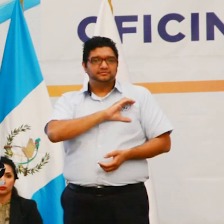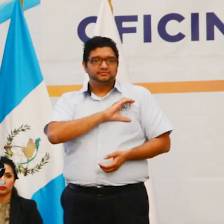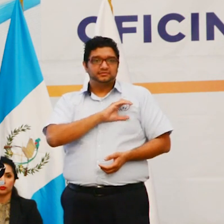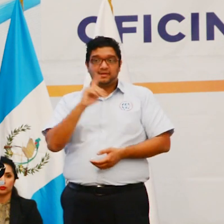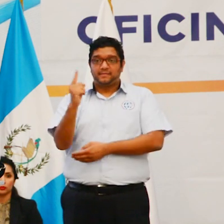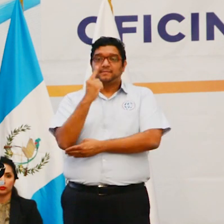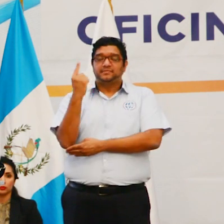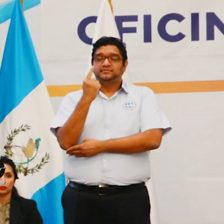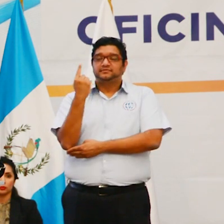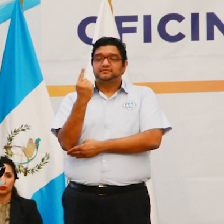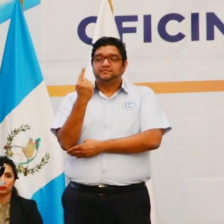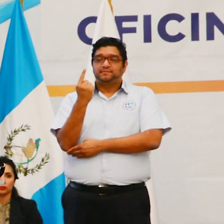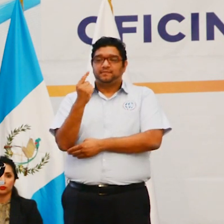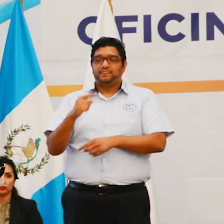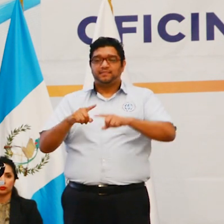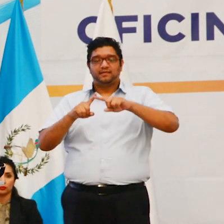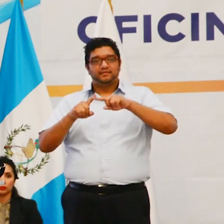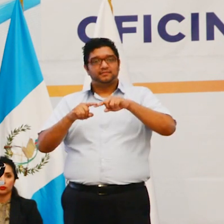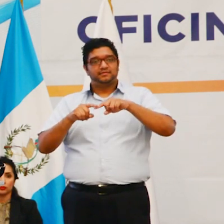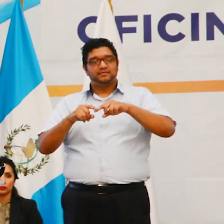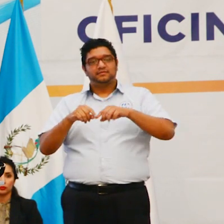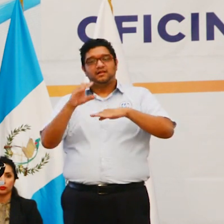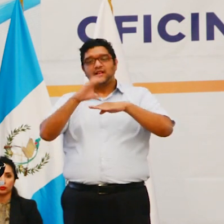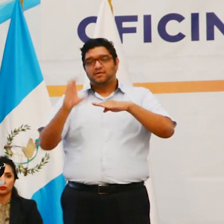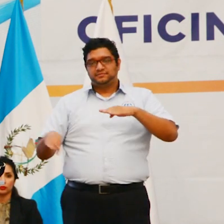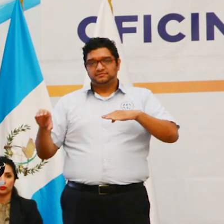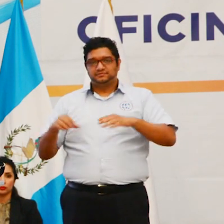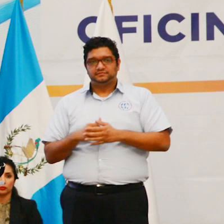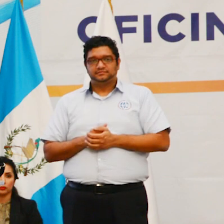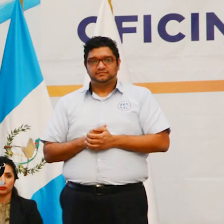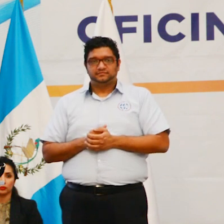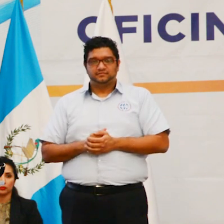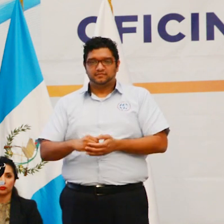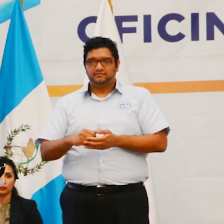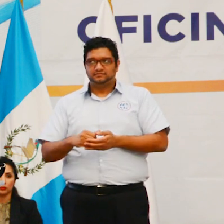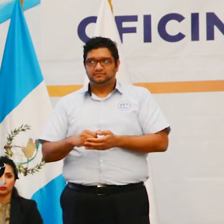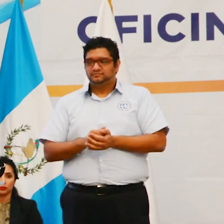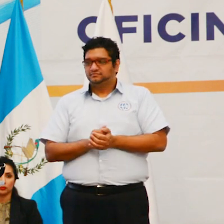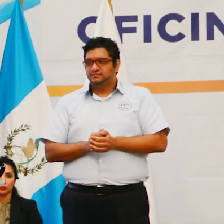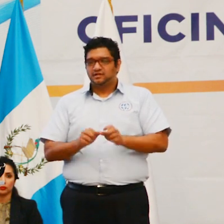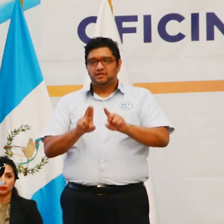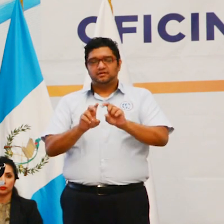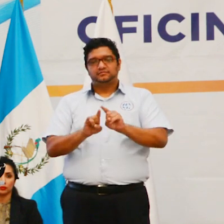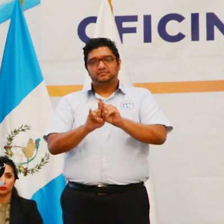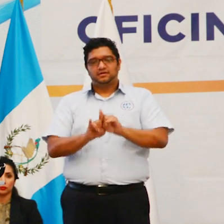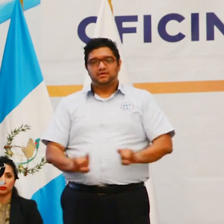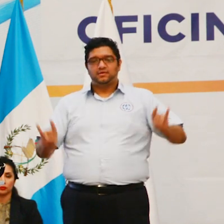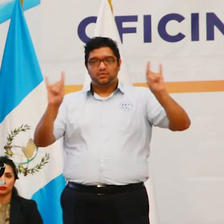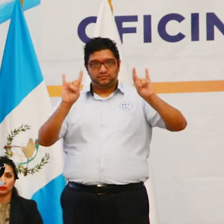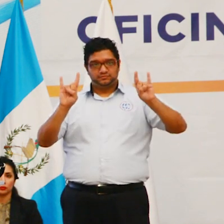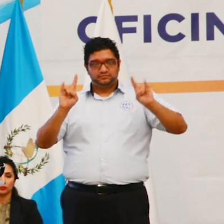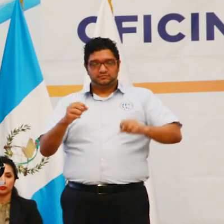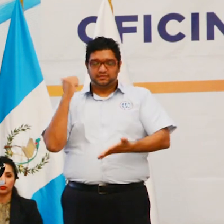acuerdo a la Convención sobre Derechos de las Personas con Discapacidad, la cual fue aprobada por la Organización de Naciones Unidas desde el 13 de